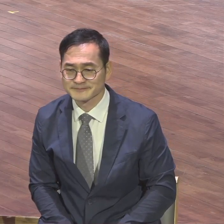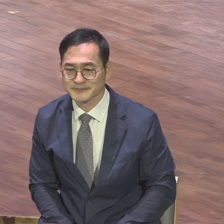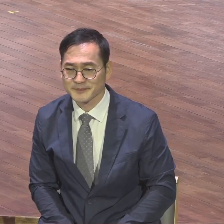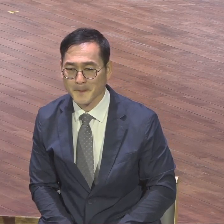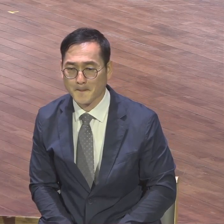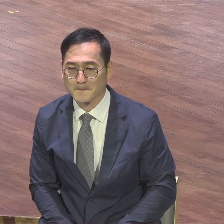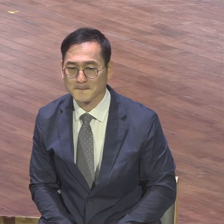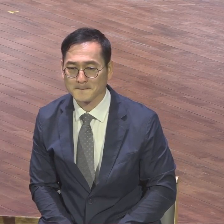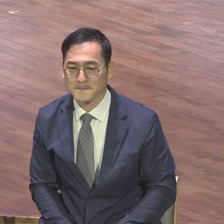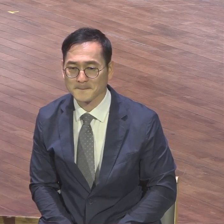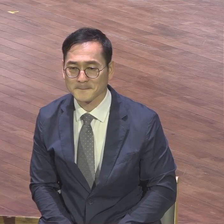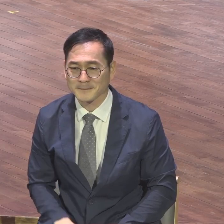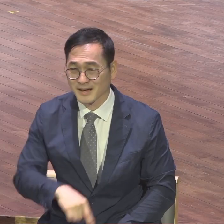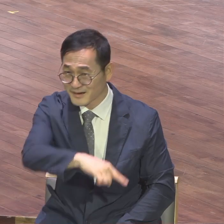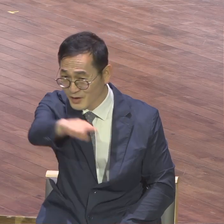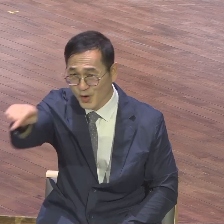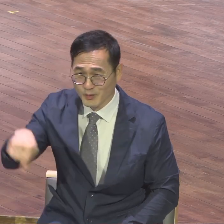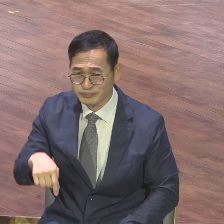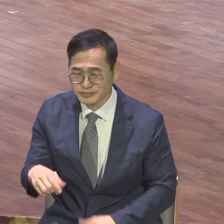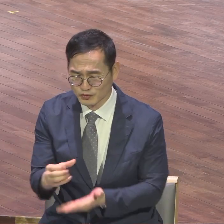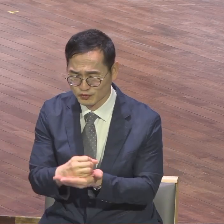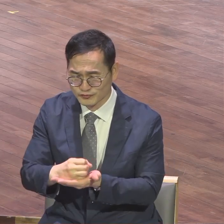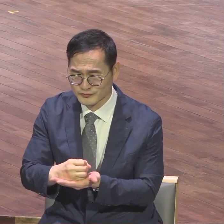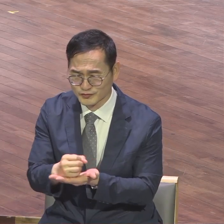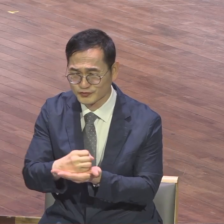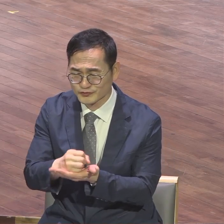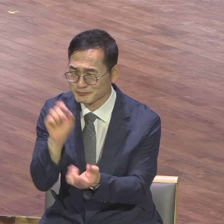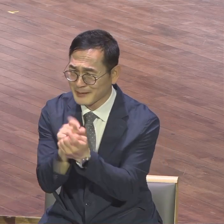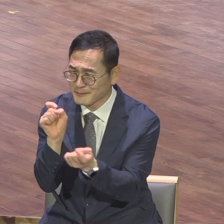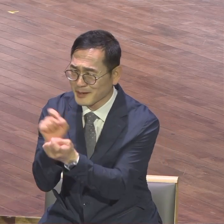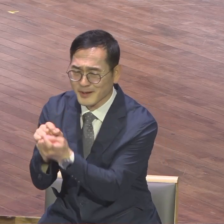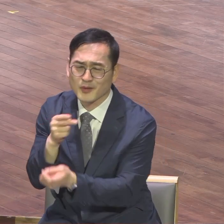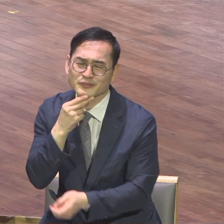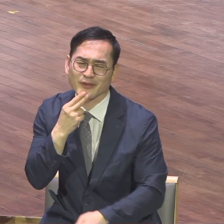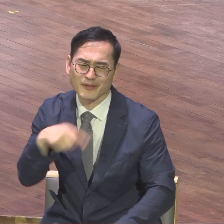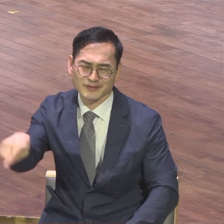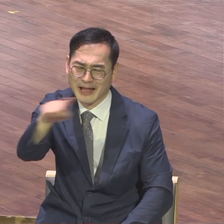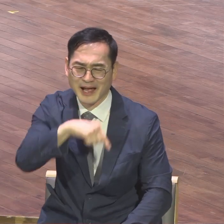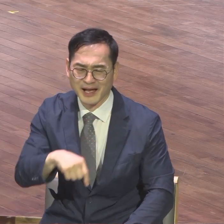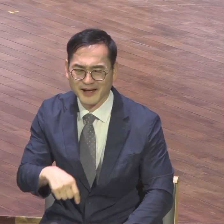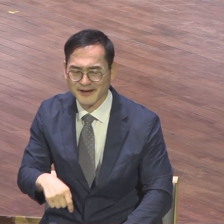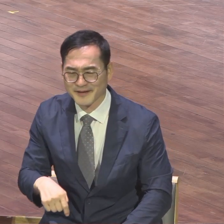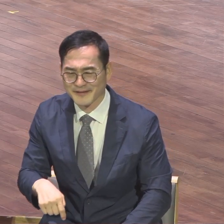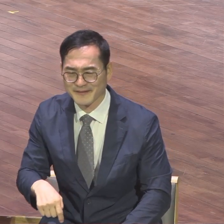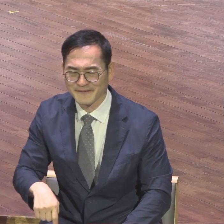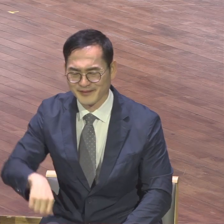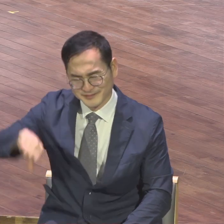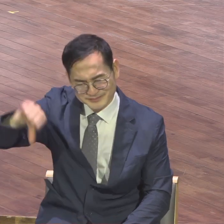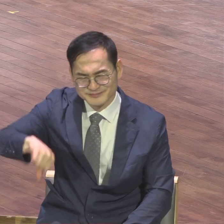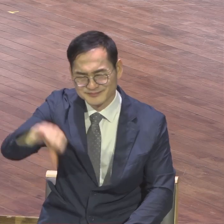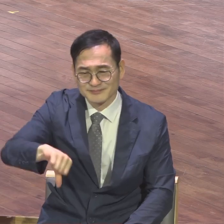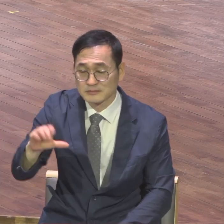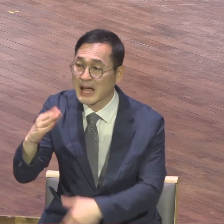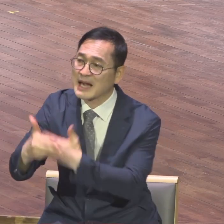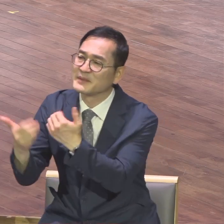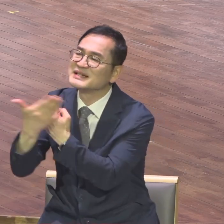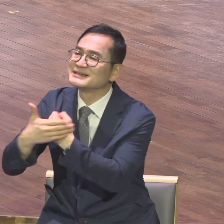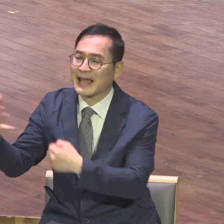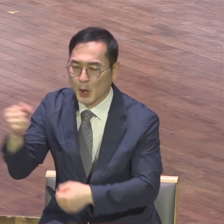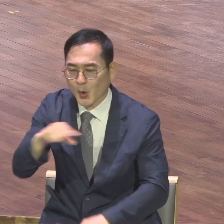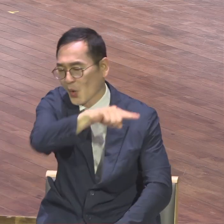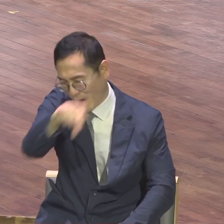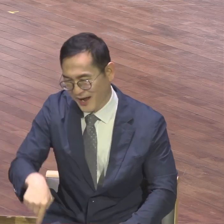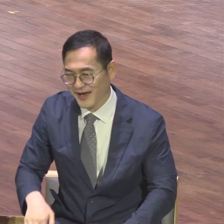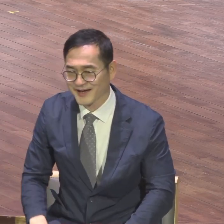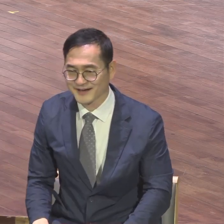우리 교회를 다닌다는데 어느 집사하고 입에서 어휴, 저 오늘 재수가 한번했어. 내가 재수